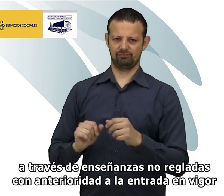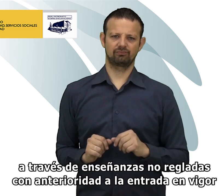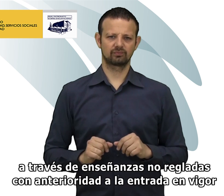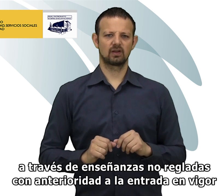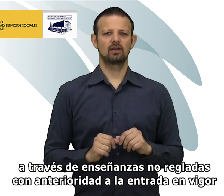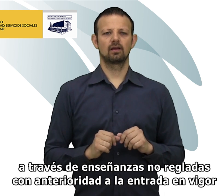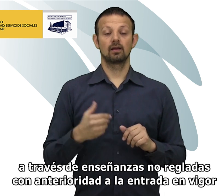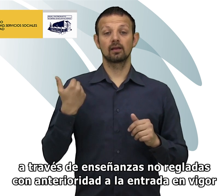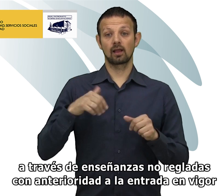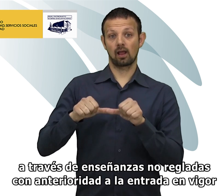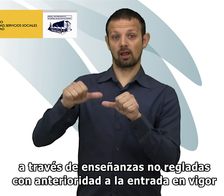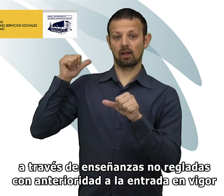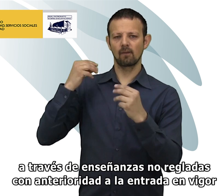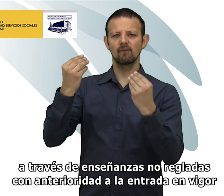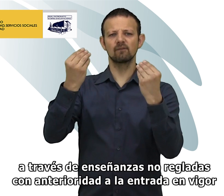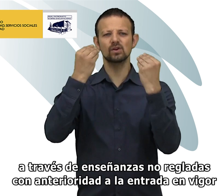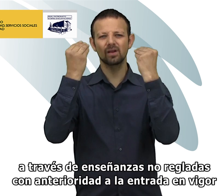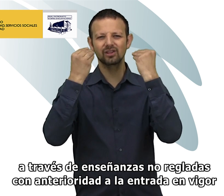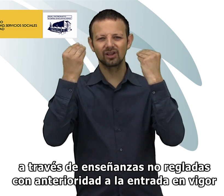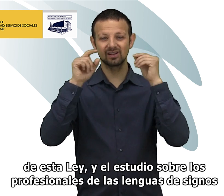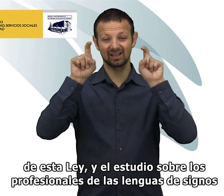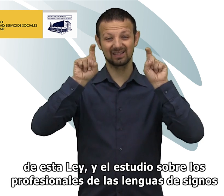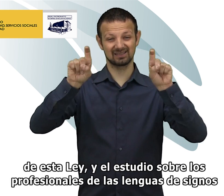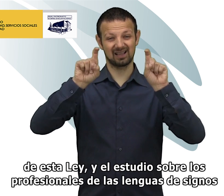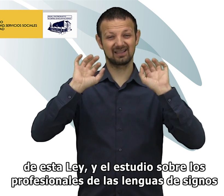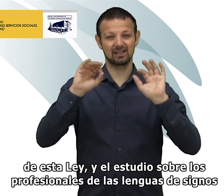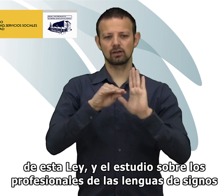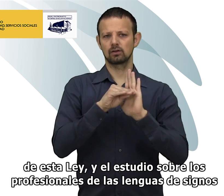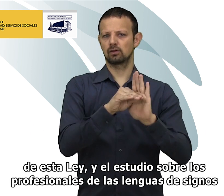a la entrada en vigor de esta ley, y el estudio sobre